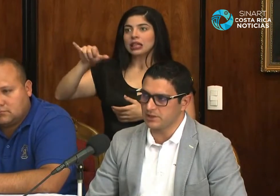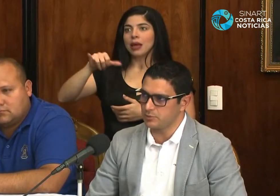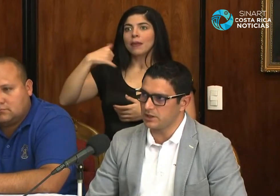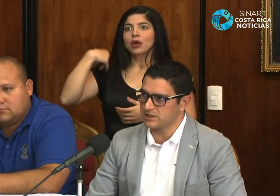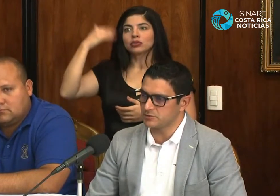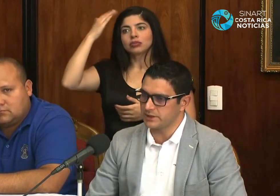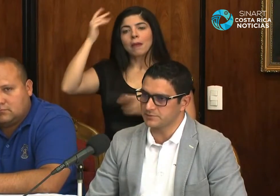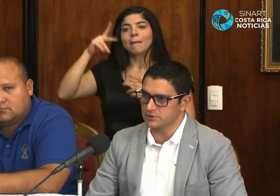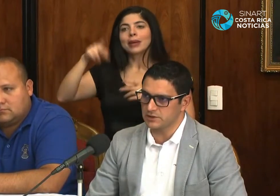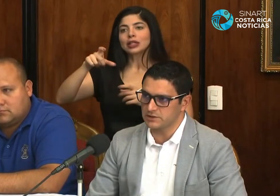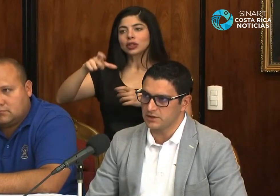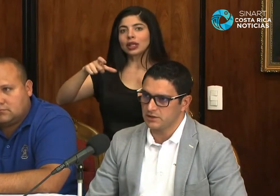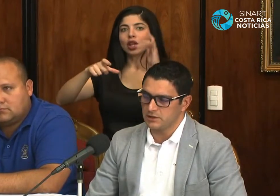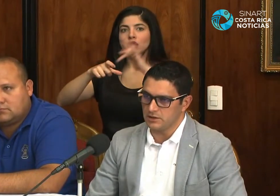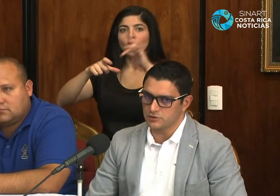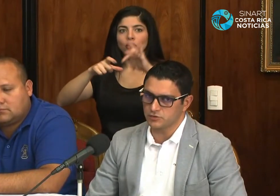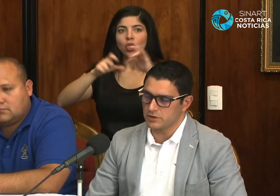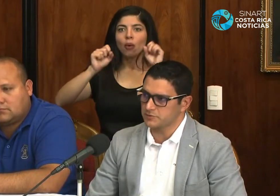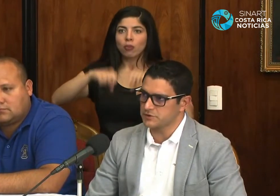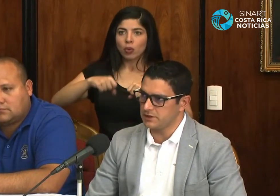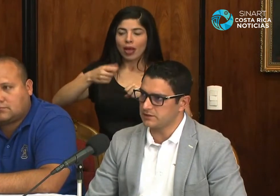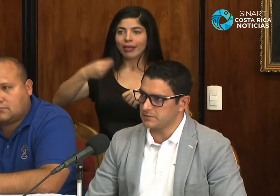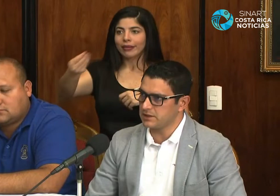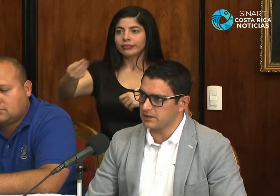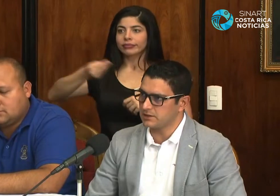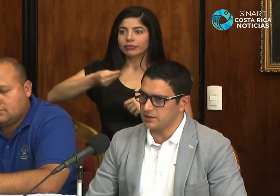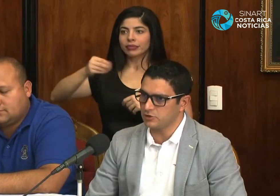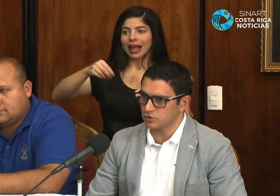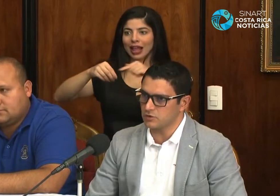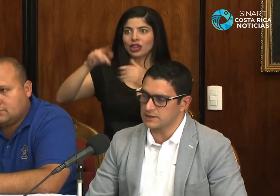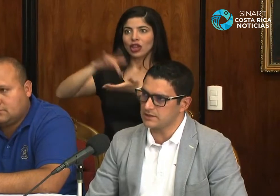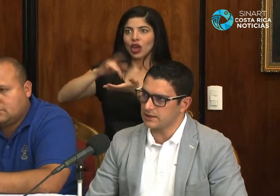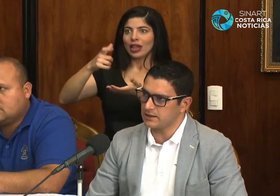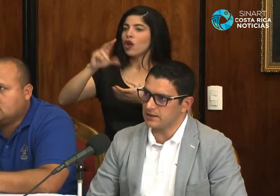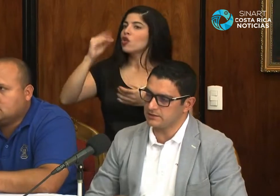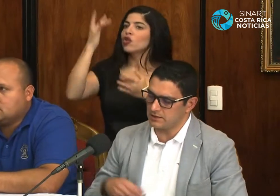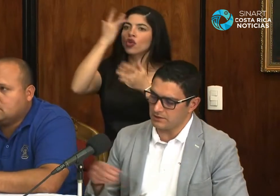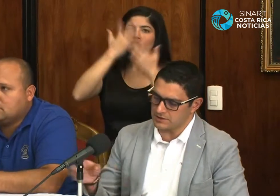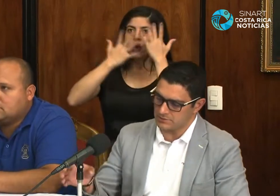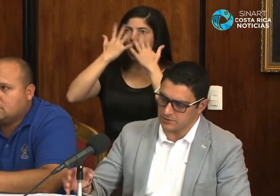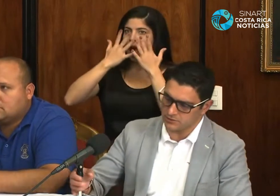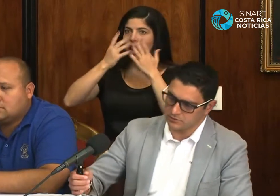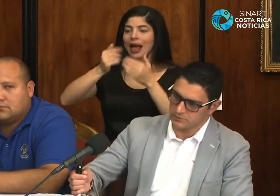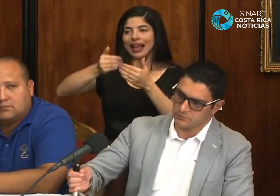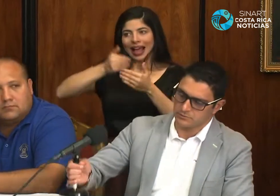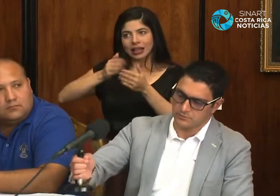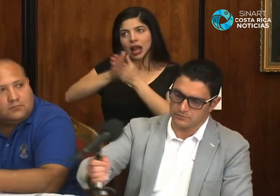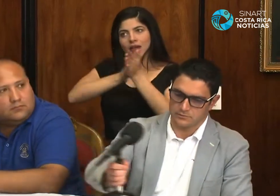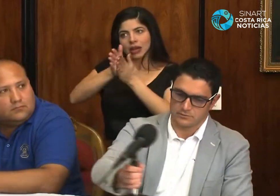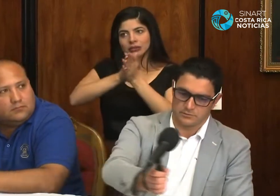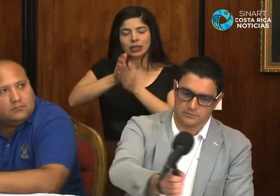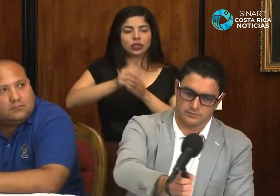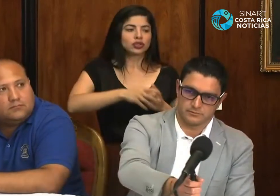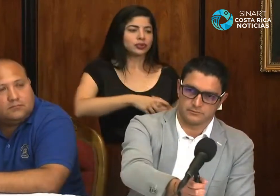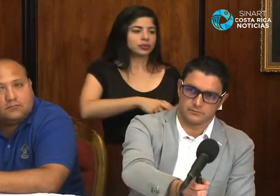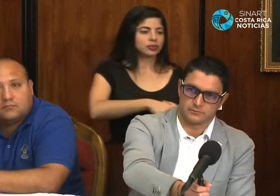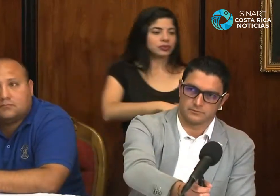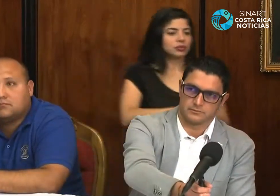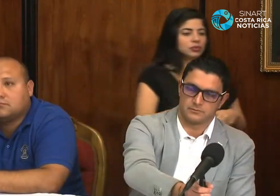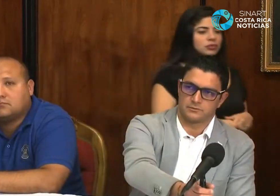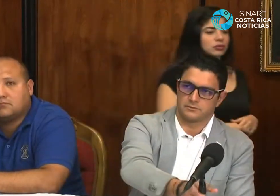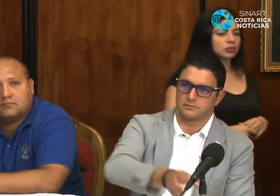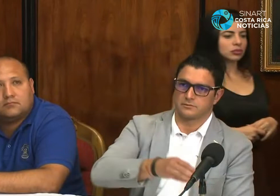pueden ser manipuladas por varias personas, y eso es una responsabilidad también de cada quien, no tocarse la cara antes de lavarse las manos.